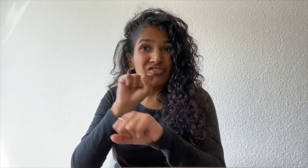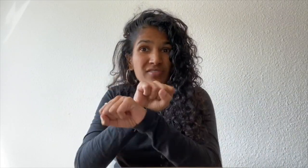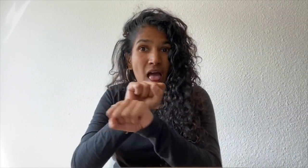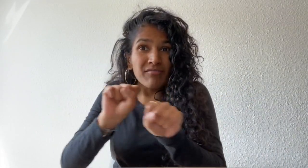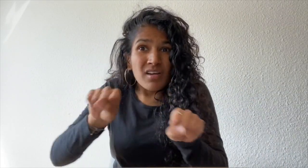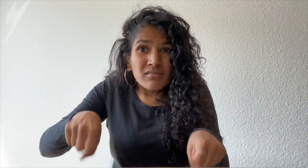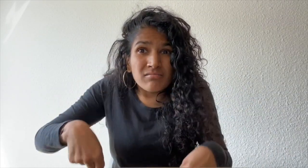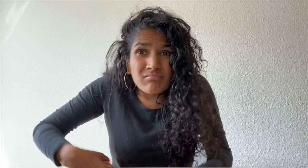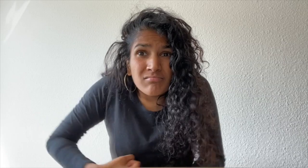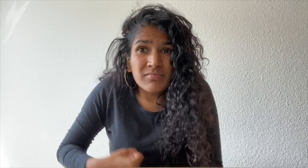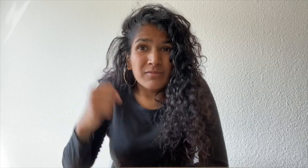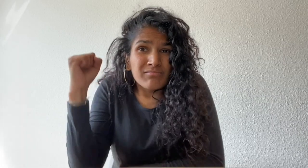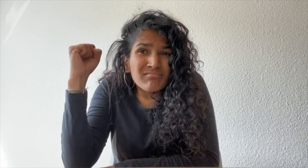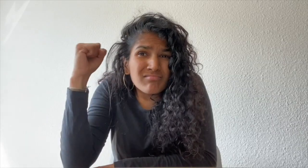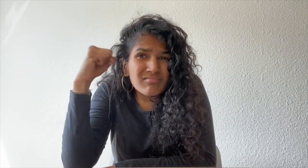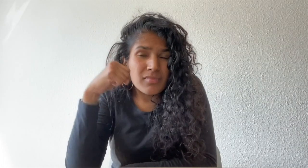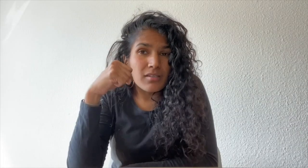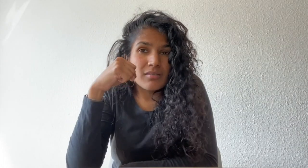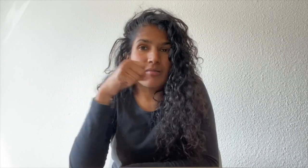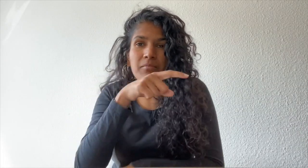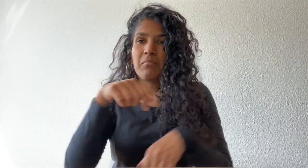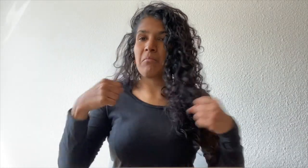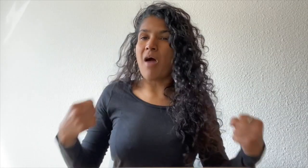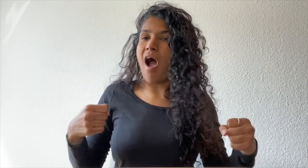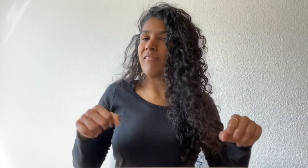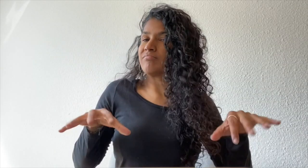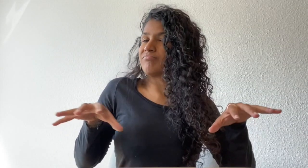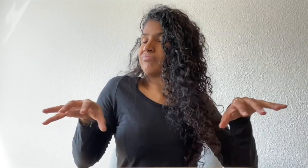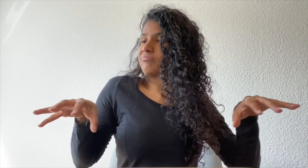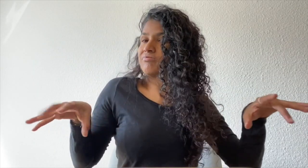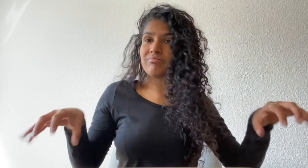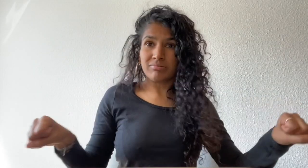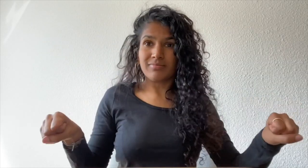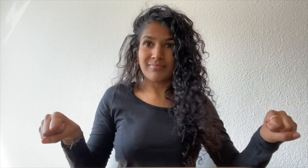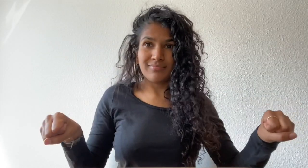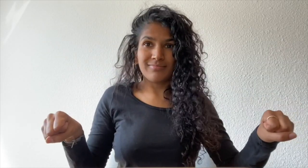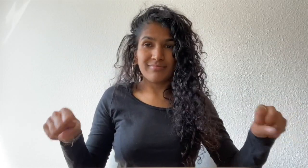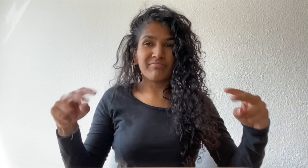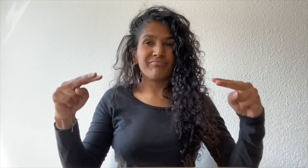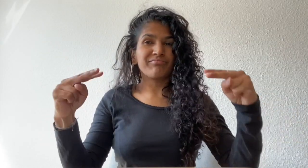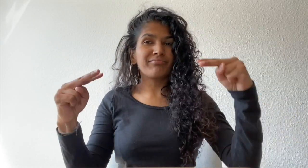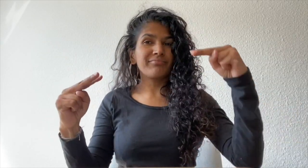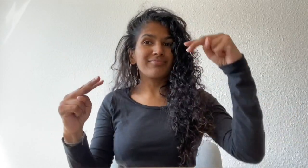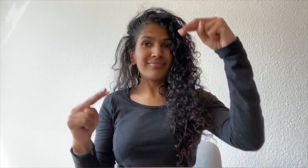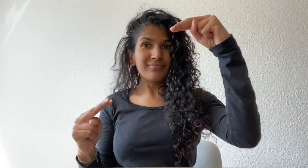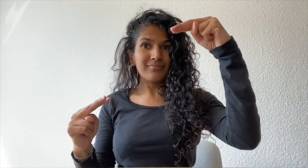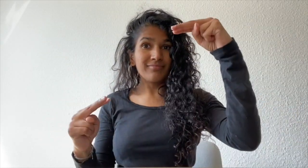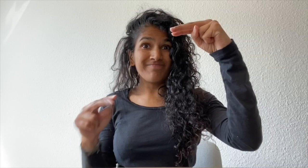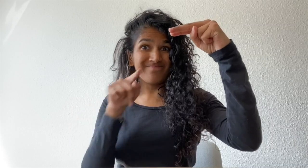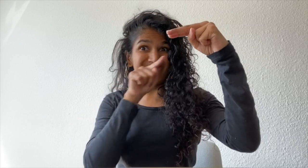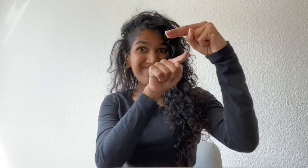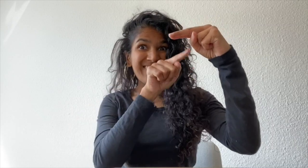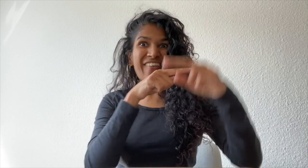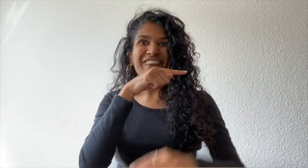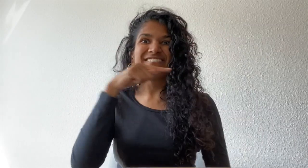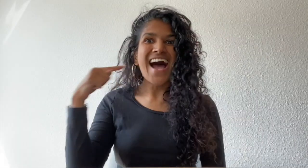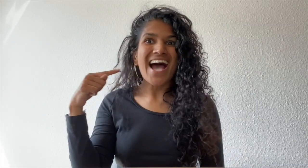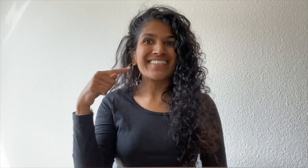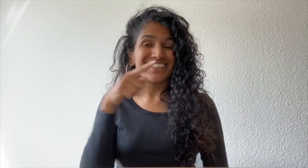herrschaftlicher Ausstattung und in machtdemonstrierenden Posen. Im Gegensatz dazu